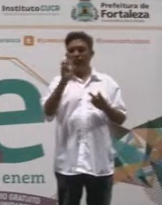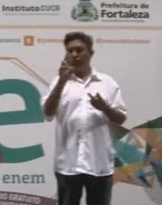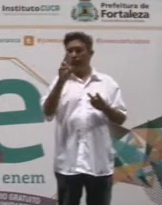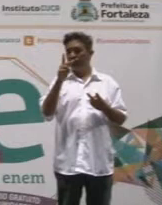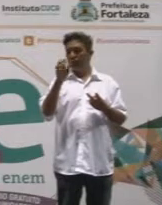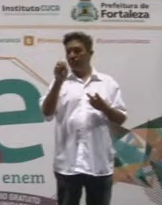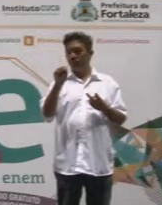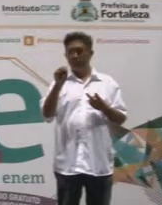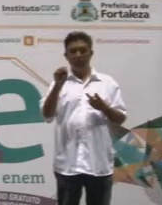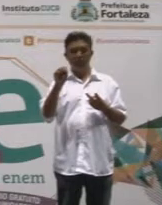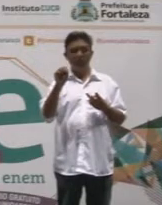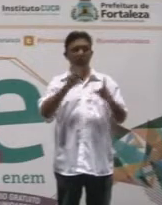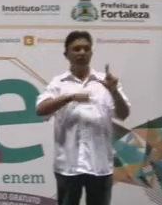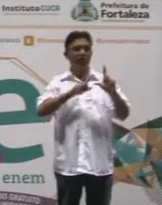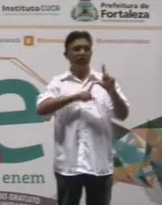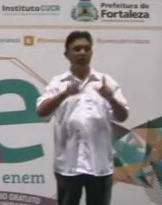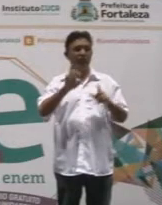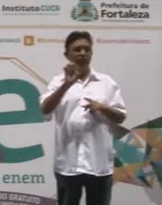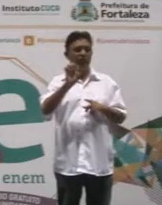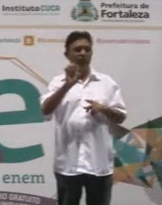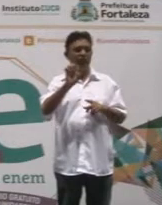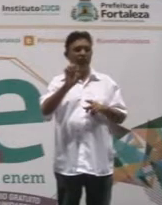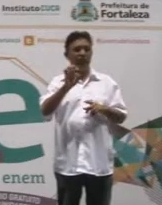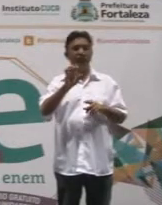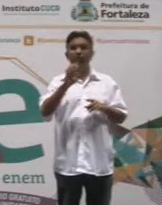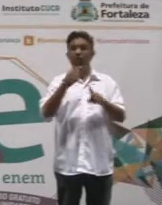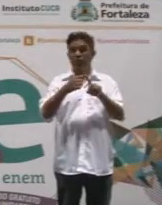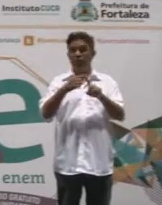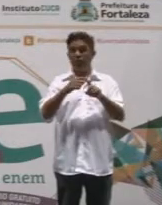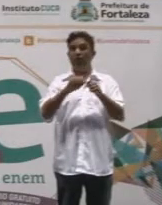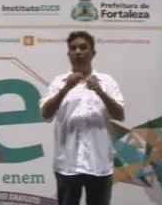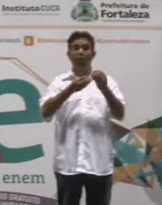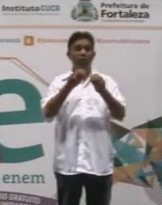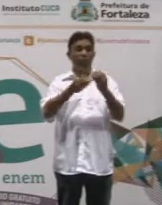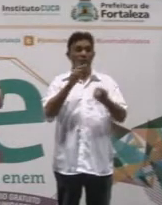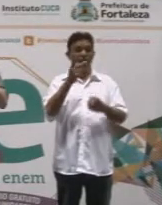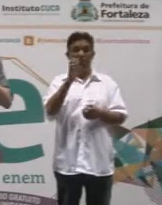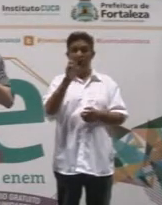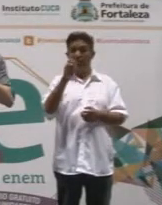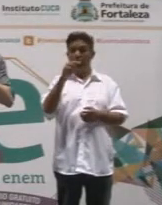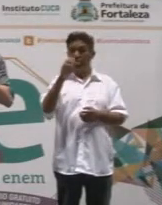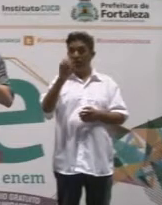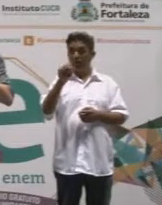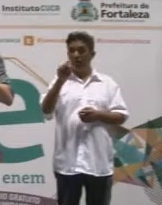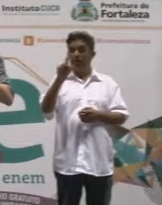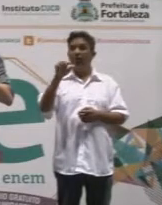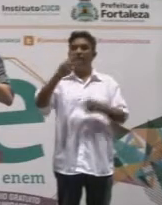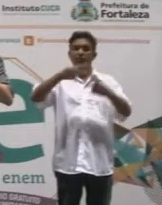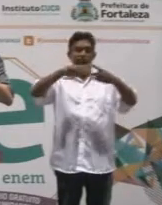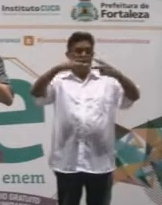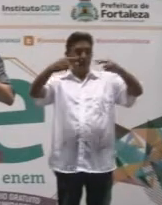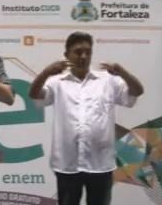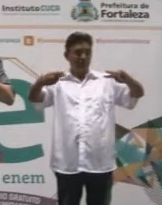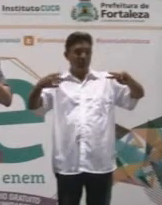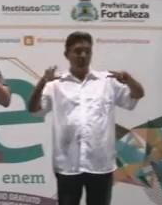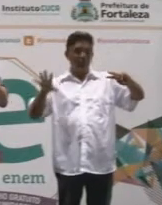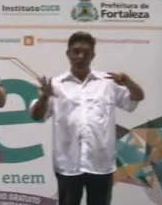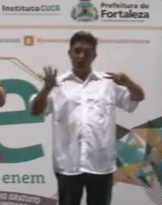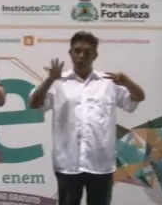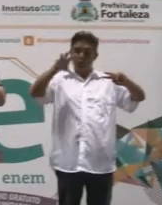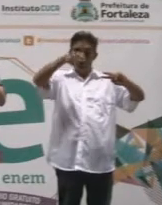Herpes, é o item E de Eva. A herpes, ela apenas faz isso. O vírus da herpes, ele pega o seu DNA e involui e